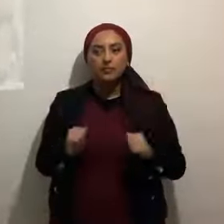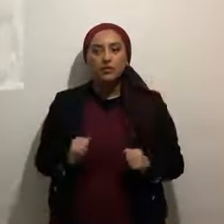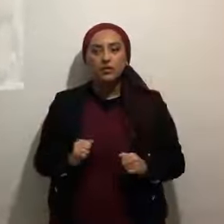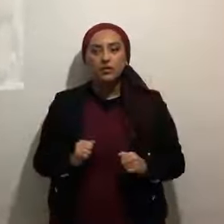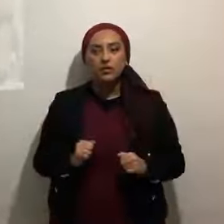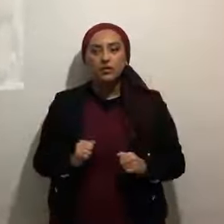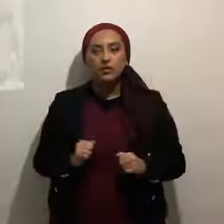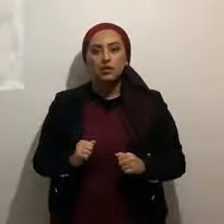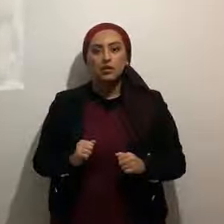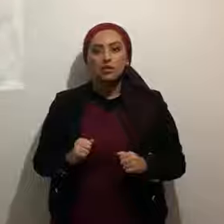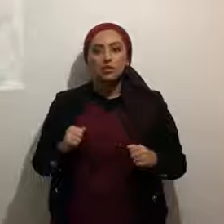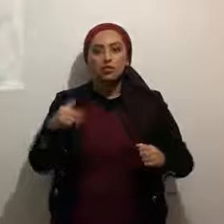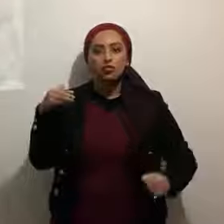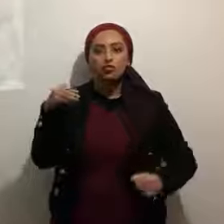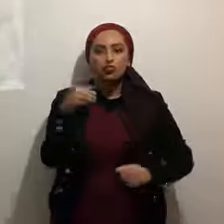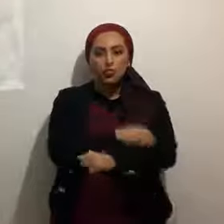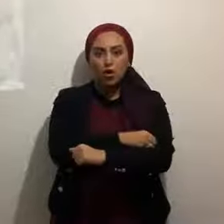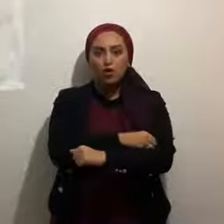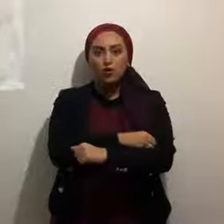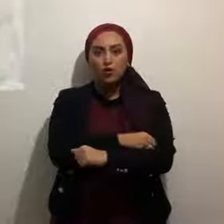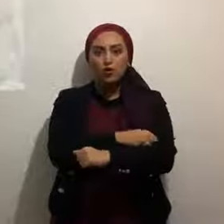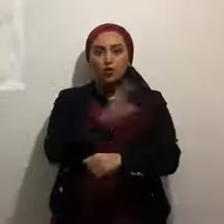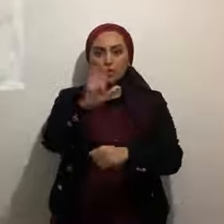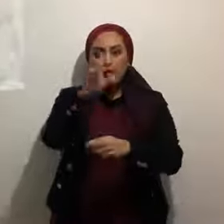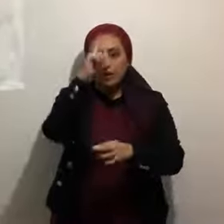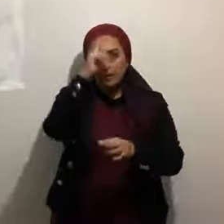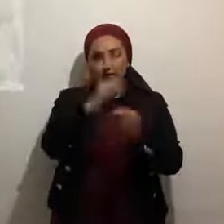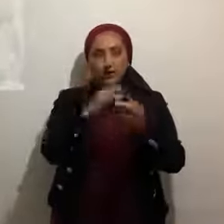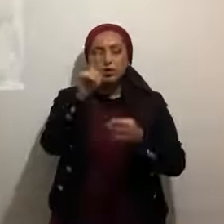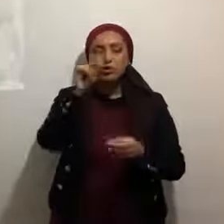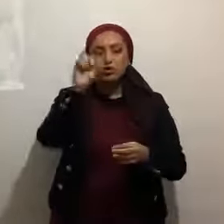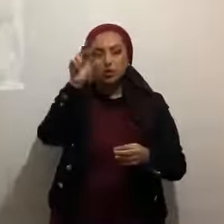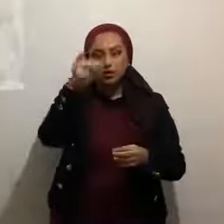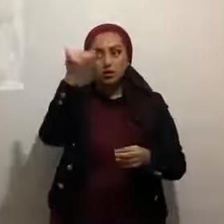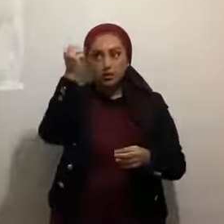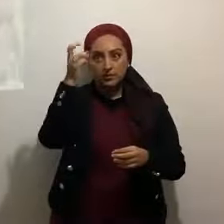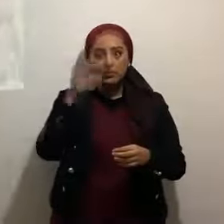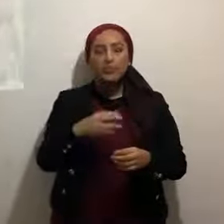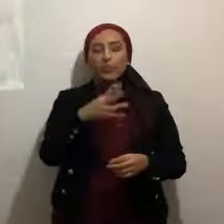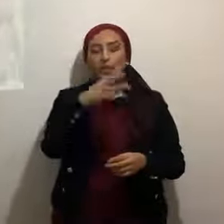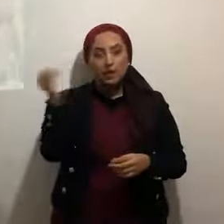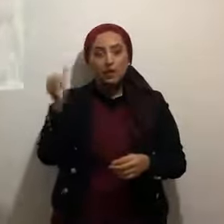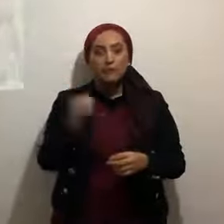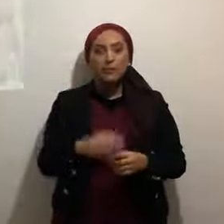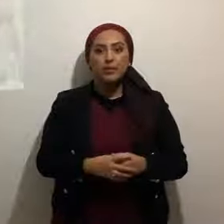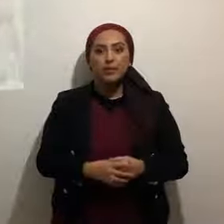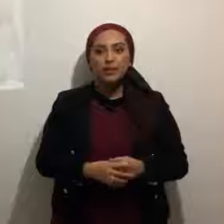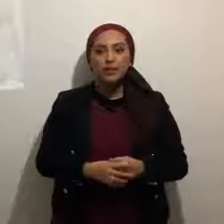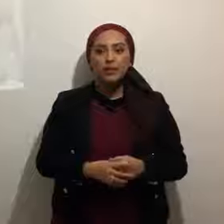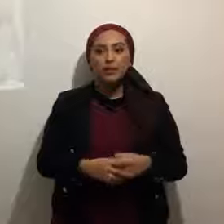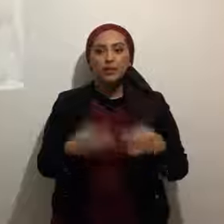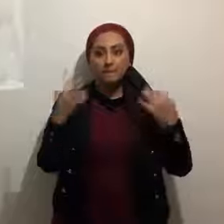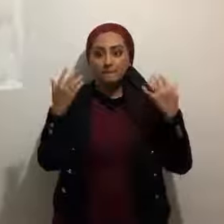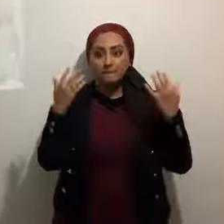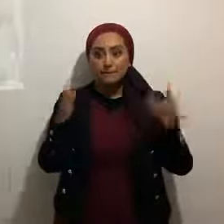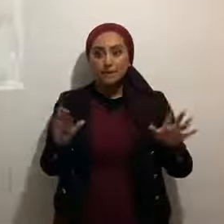Mantente fuerte en tu convicción en la Torah de Yahshua HaMashiach. Y ya que estás, te mantienes ahí,